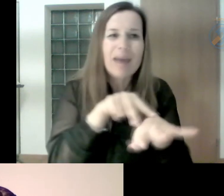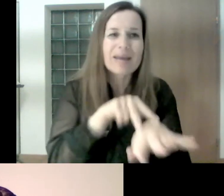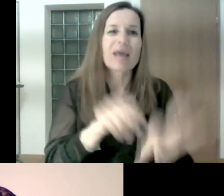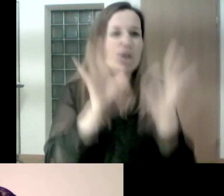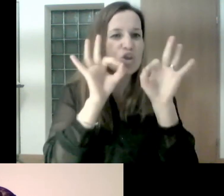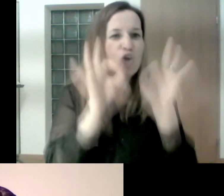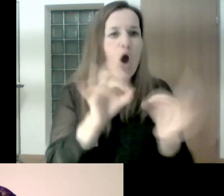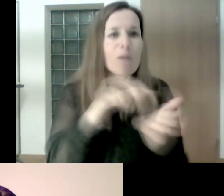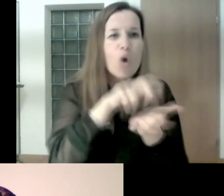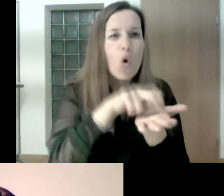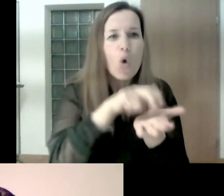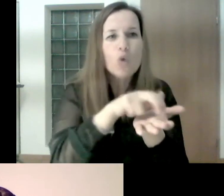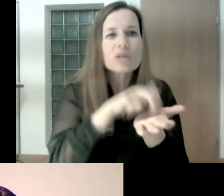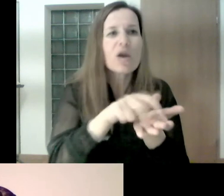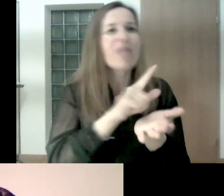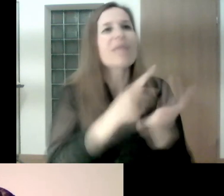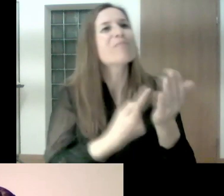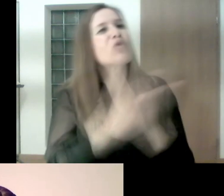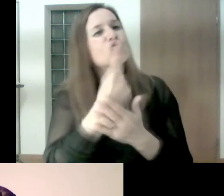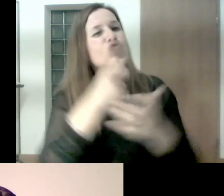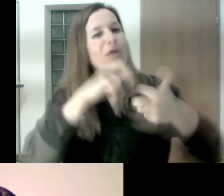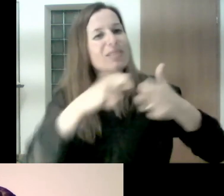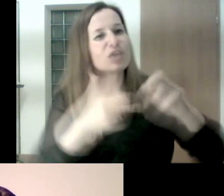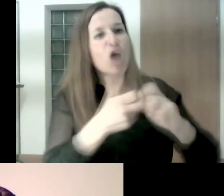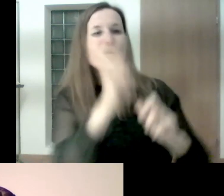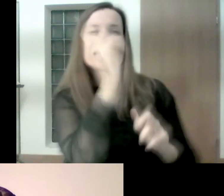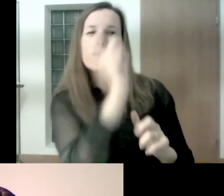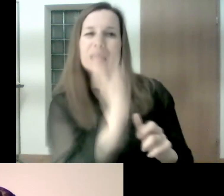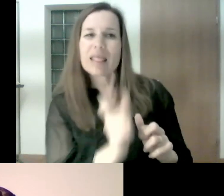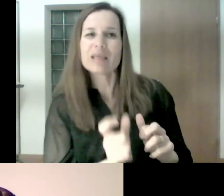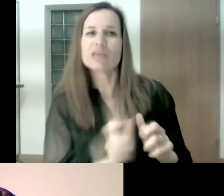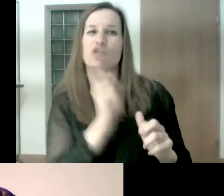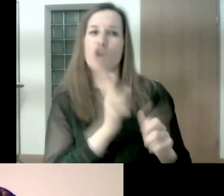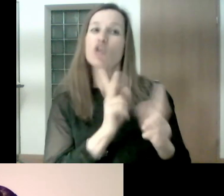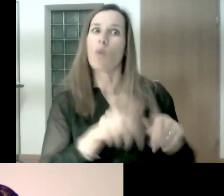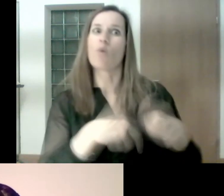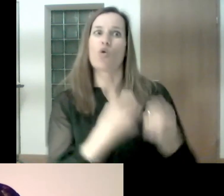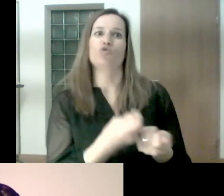hodimo, nam ne povzročajo težav s hrbtenico in nam dobesedno